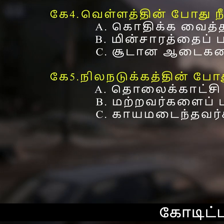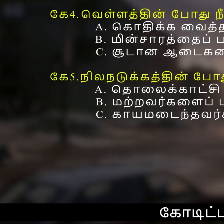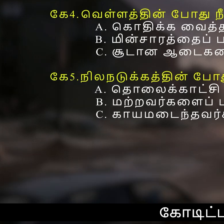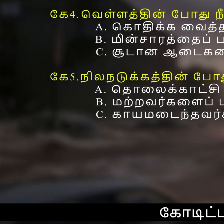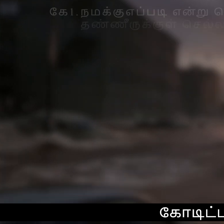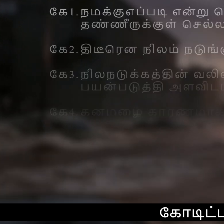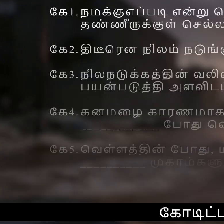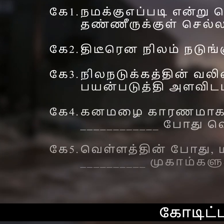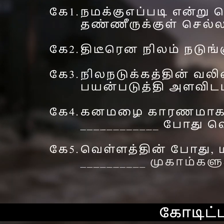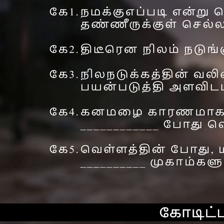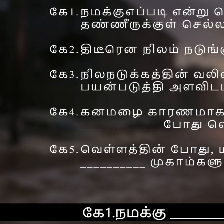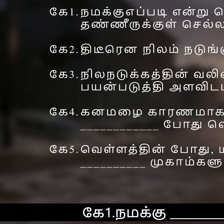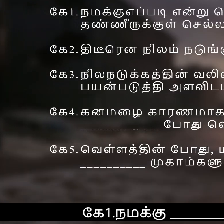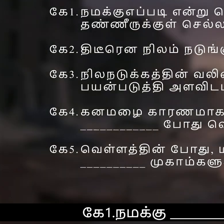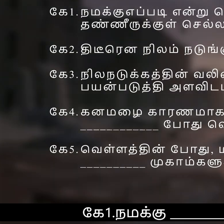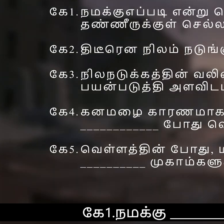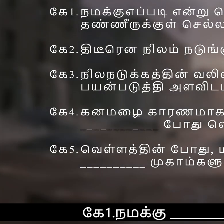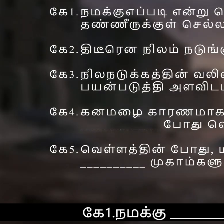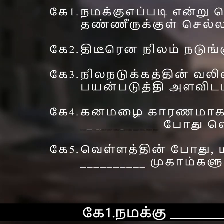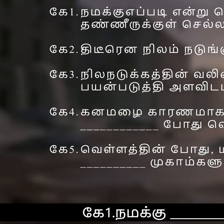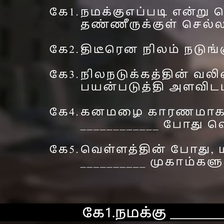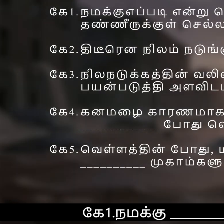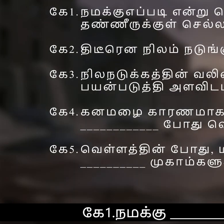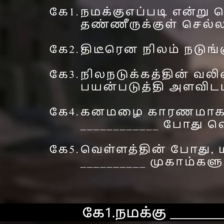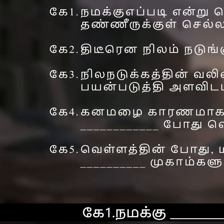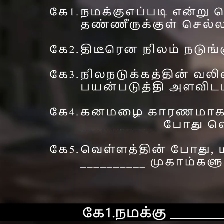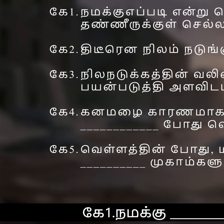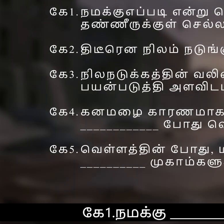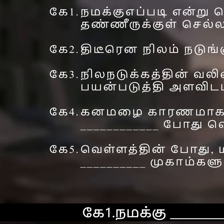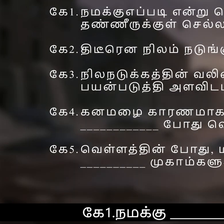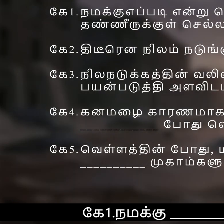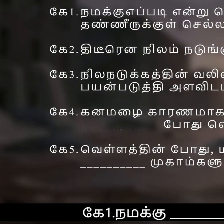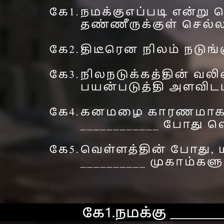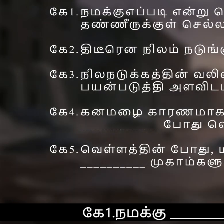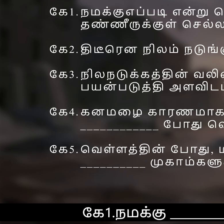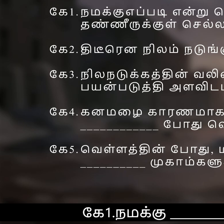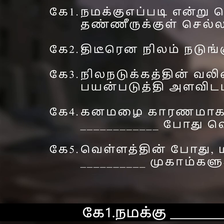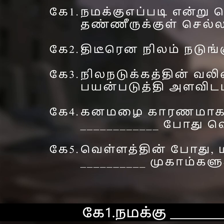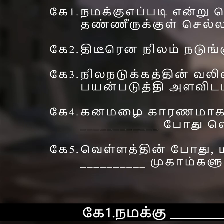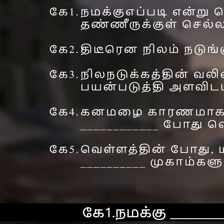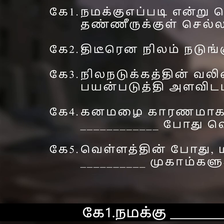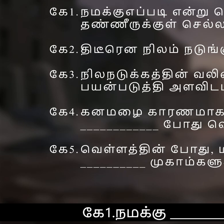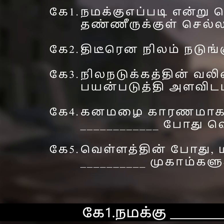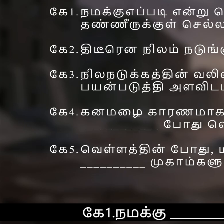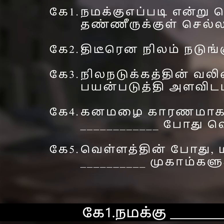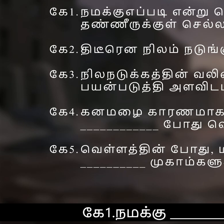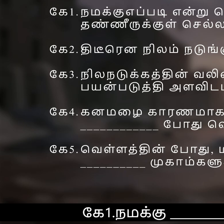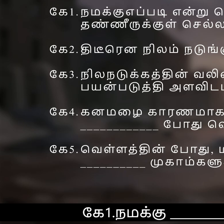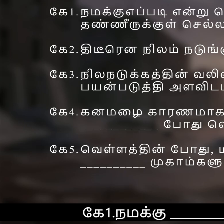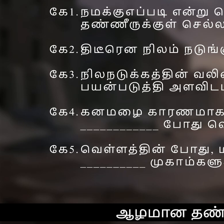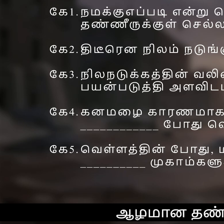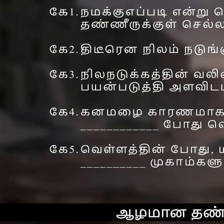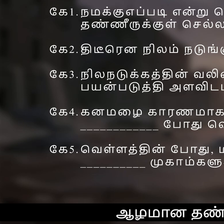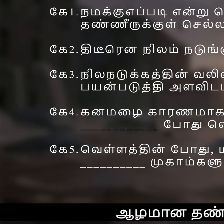கோடிட்ட இடங்களை நிரப்புக. கேள்வி 1. நமக்கு டேஷ் எப்படி என்று